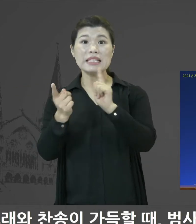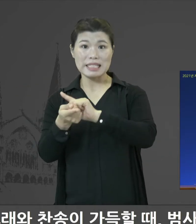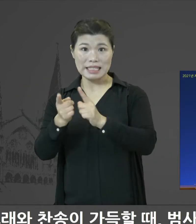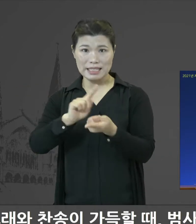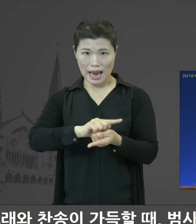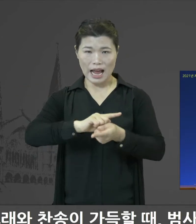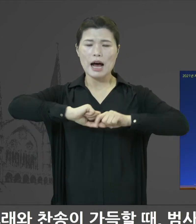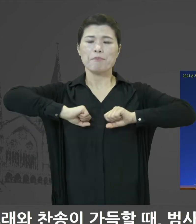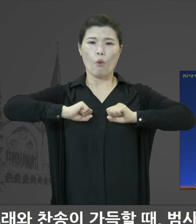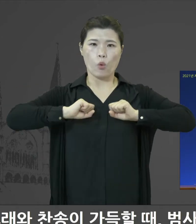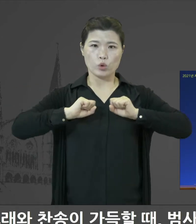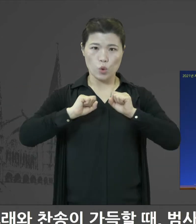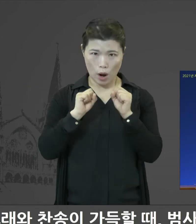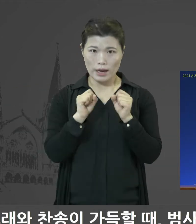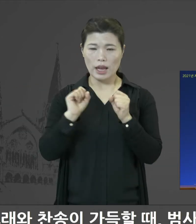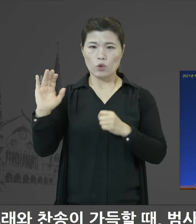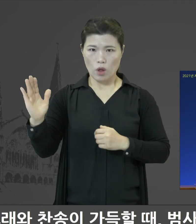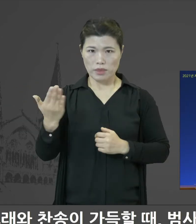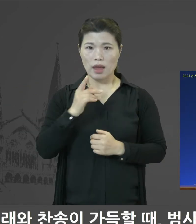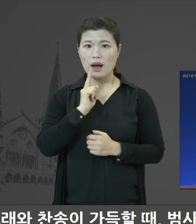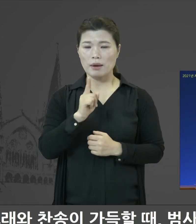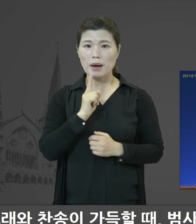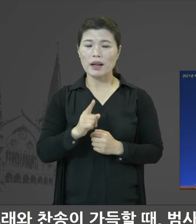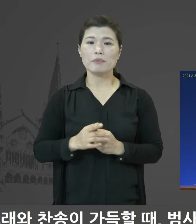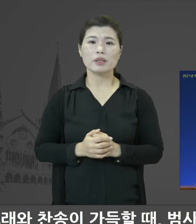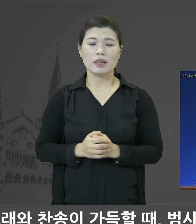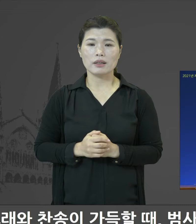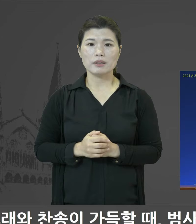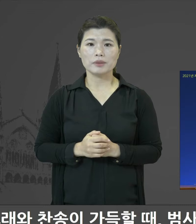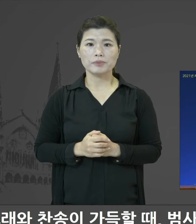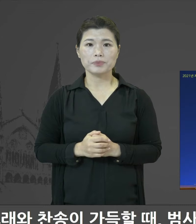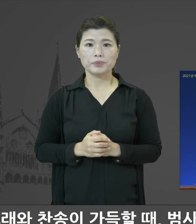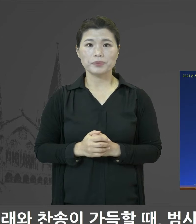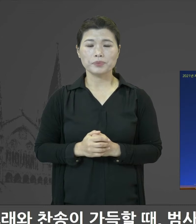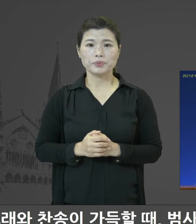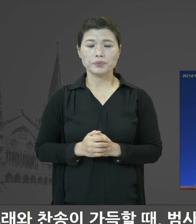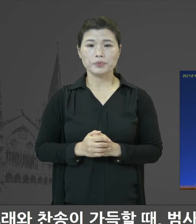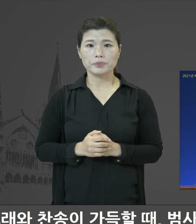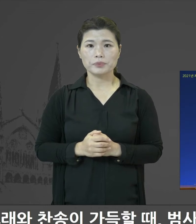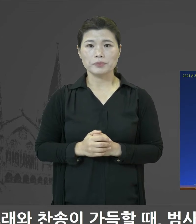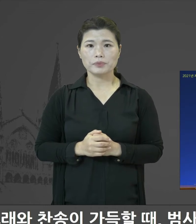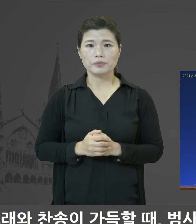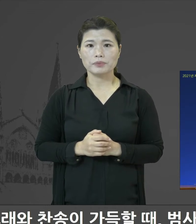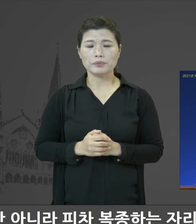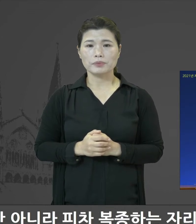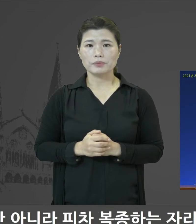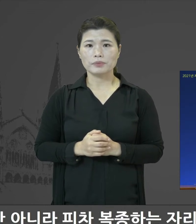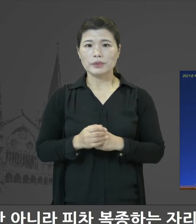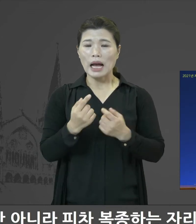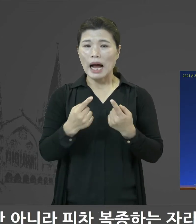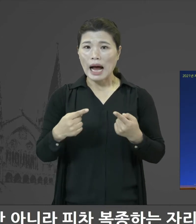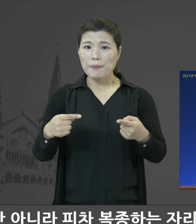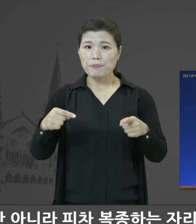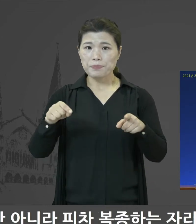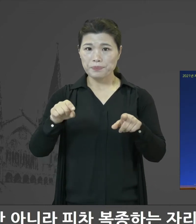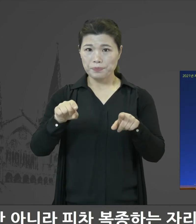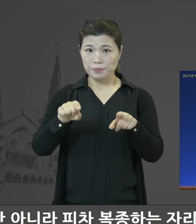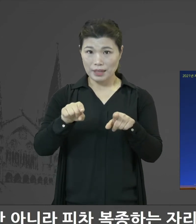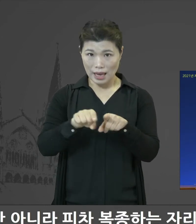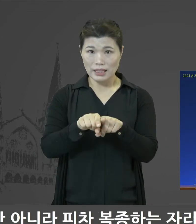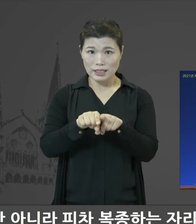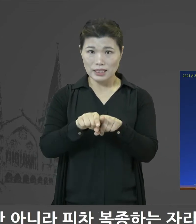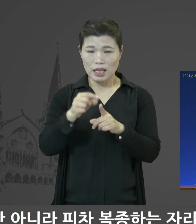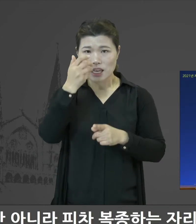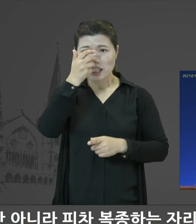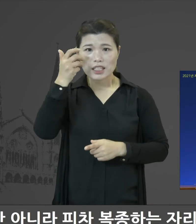복종하는 자리까지 나갈 수 있다라고 얘기하는 겁니다. 이게 함께 움직여지는 영적인